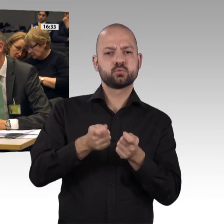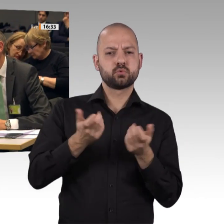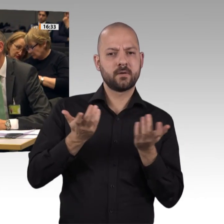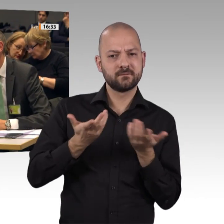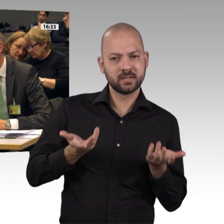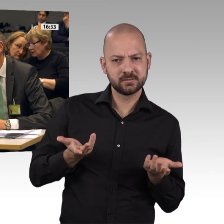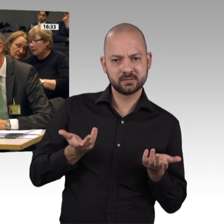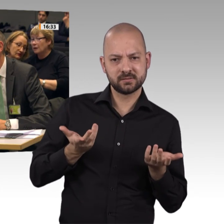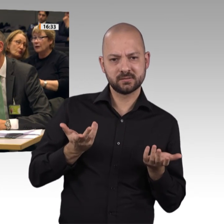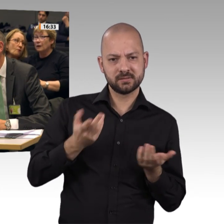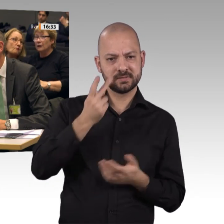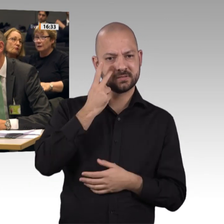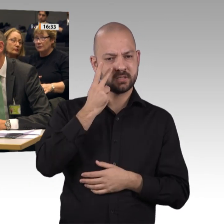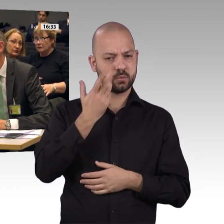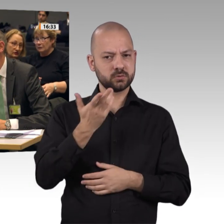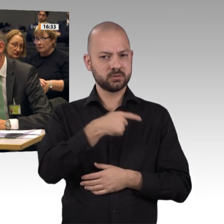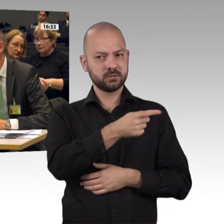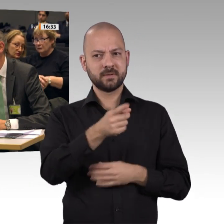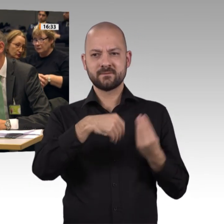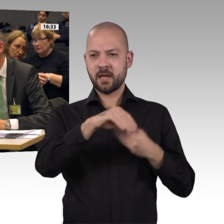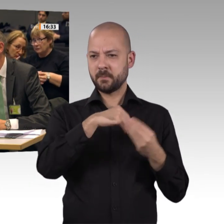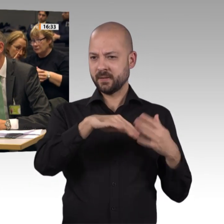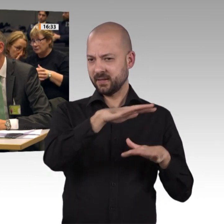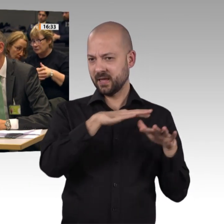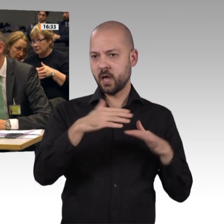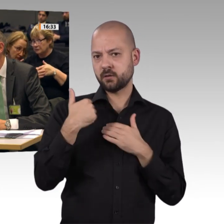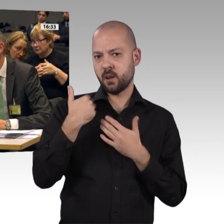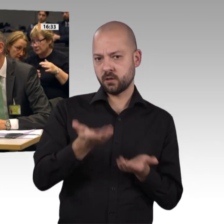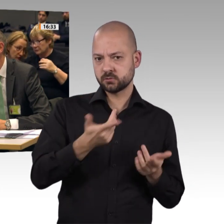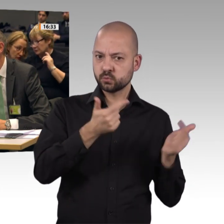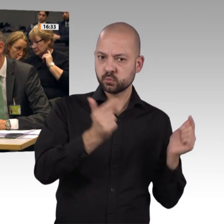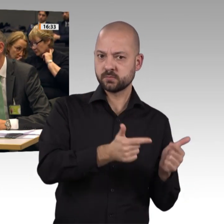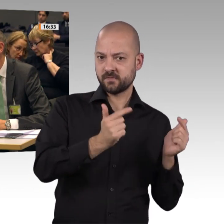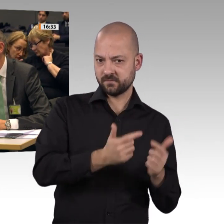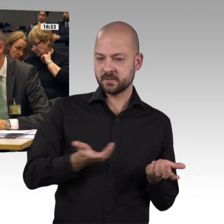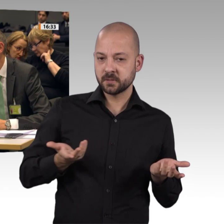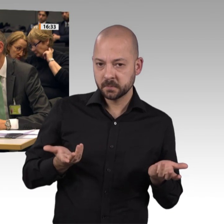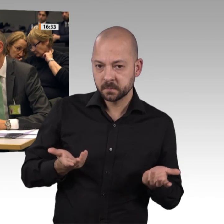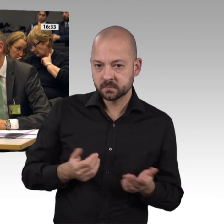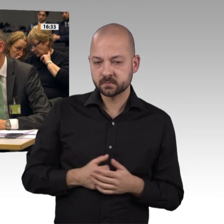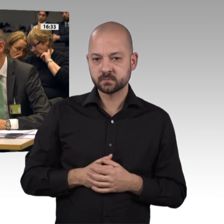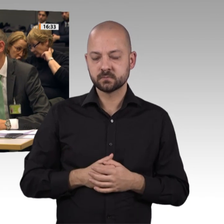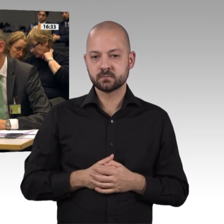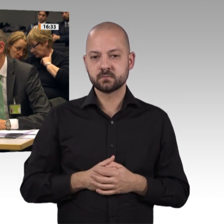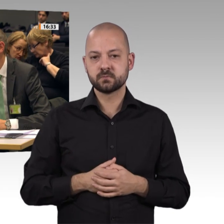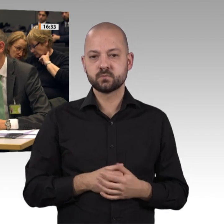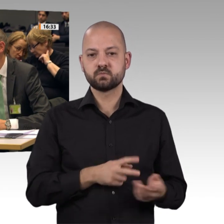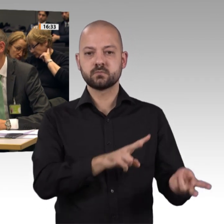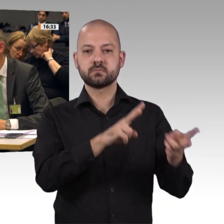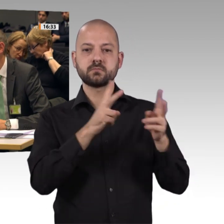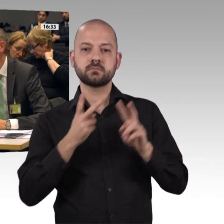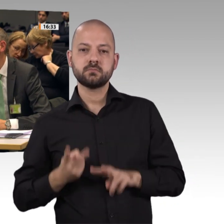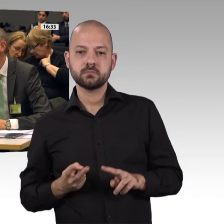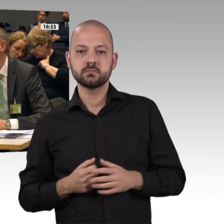Näherung an die Zahl dieser Personen können wir nicht leisten. Man kann versuchen, verschiedene Ansätze